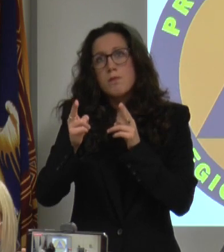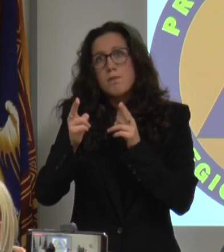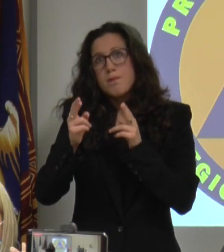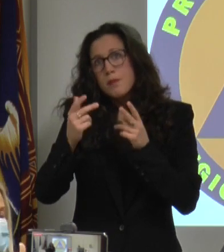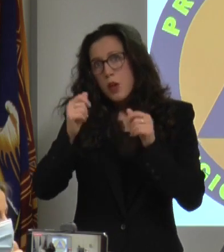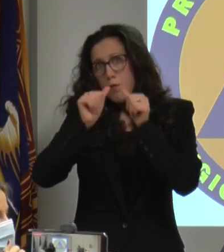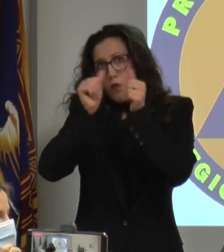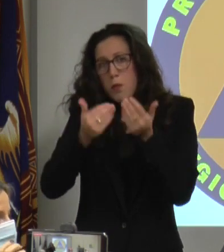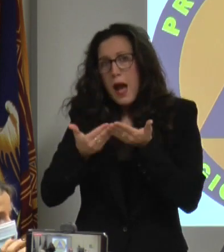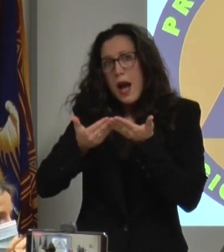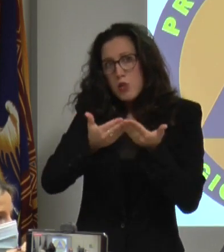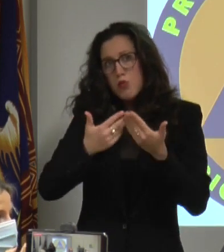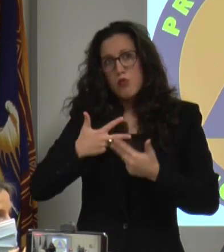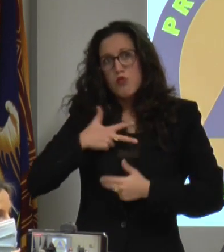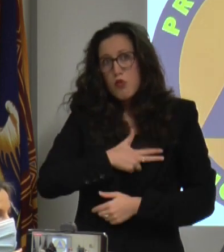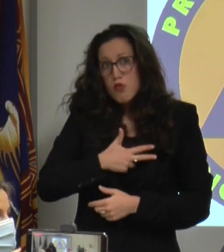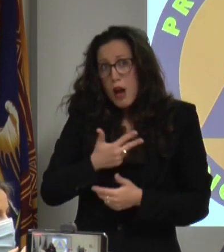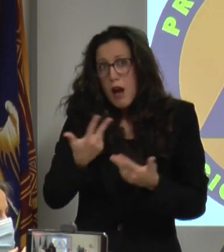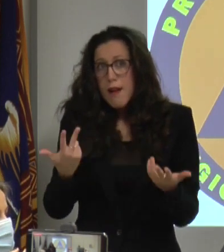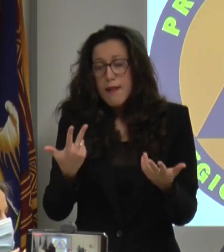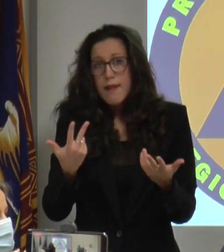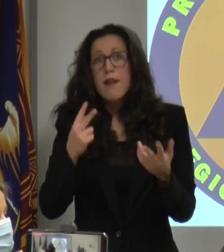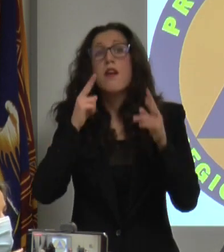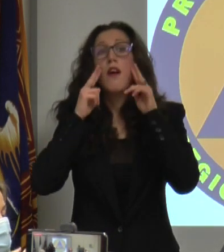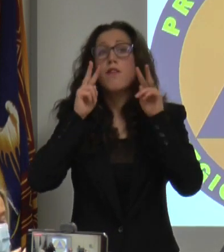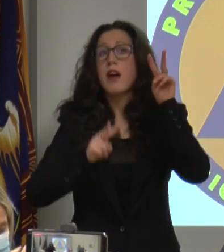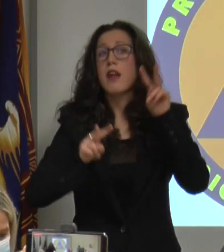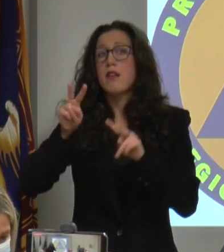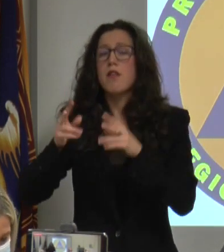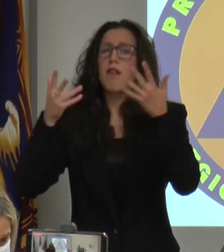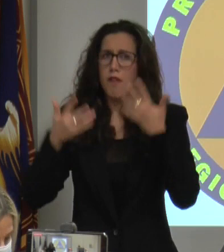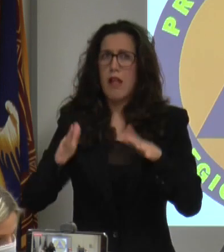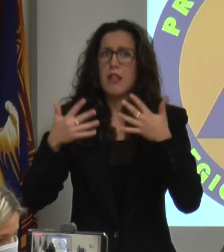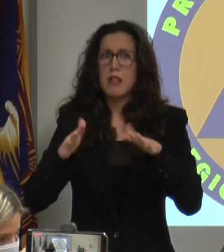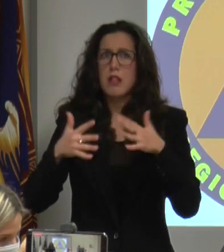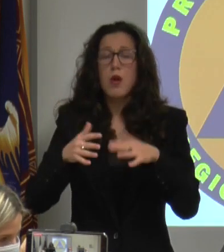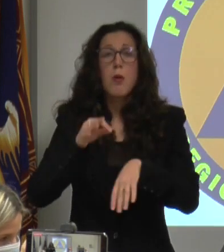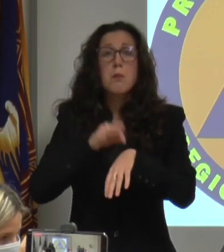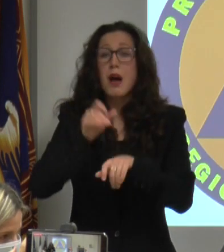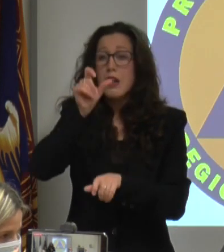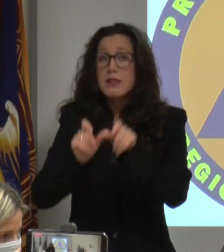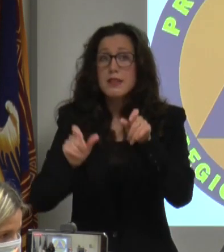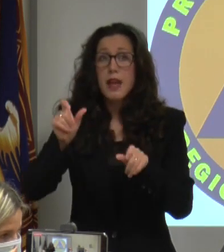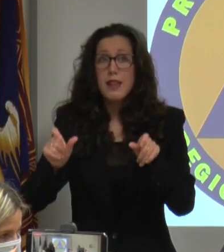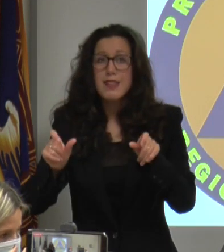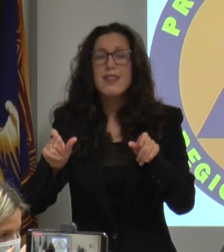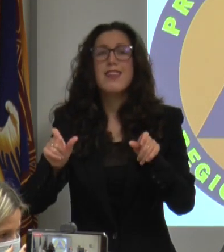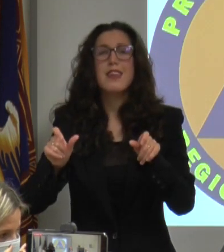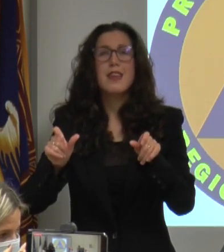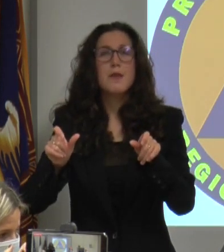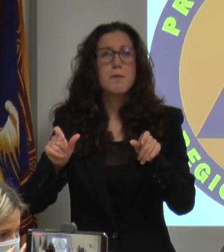la verifica è stata fatta sono pazienti sostanzialmente nella stragrande maggioranza dei casi che sono